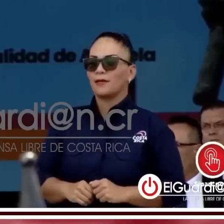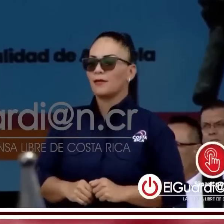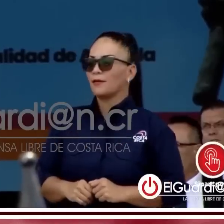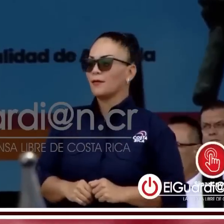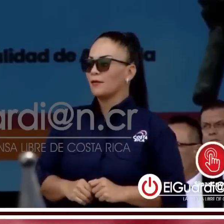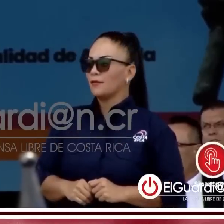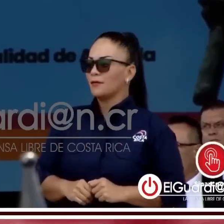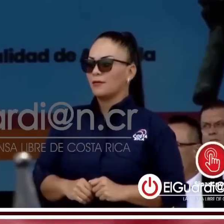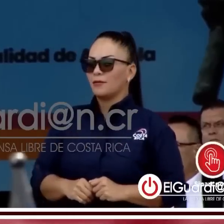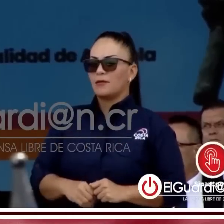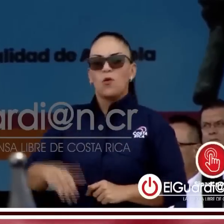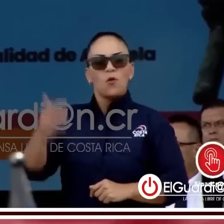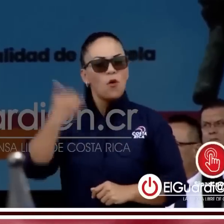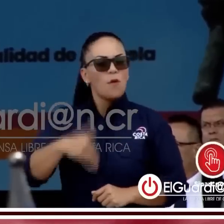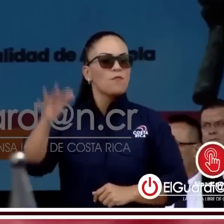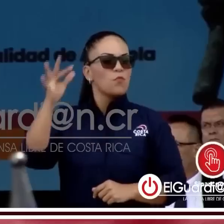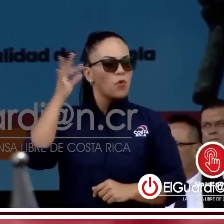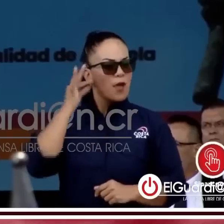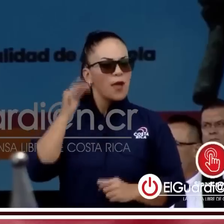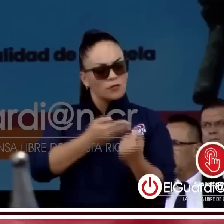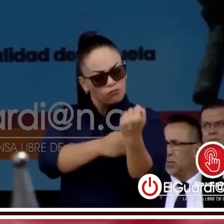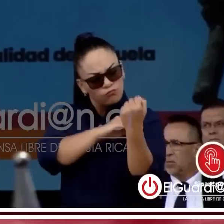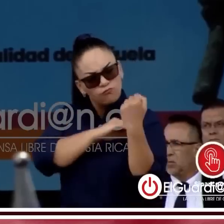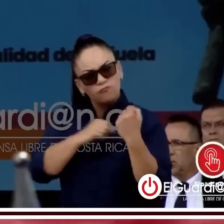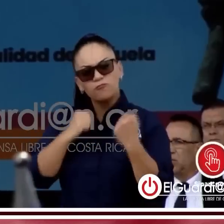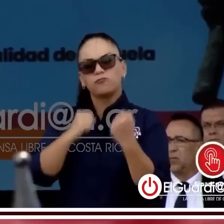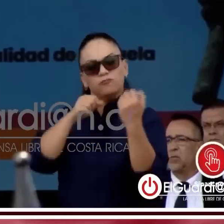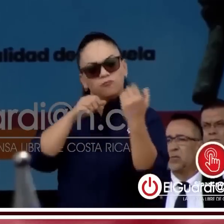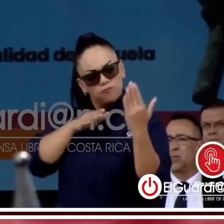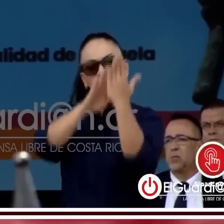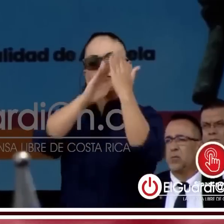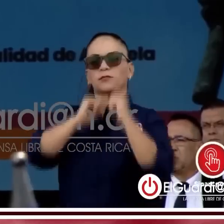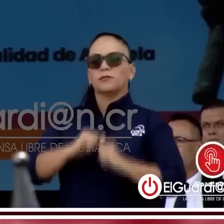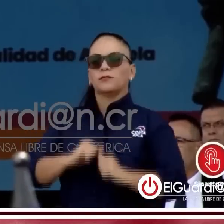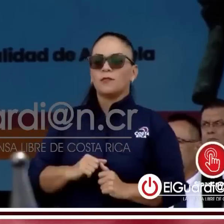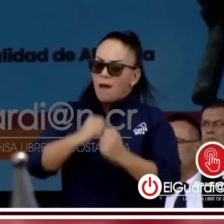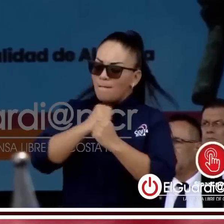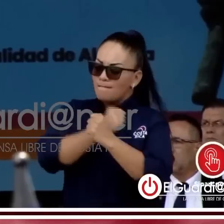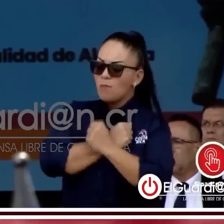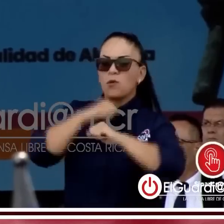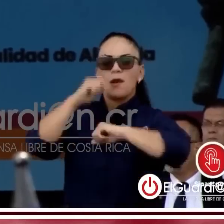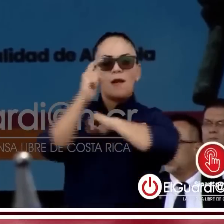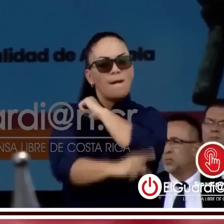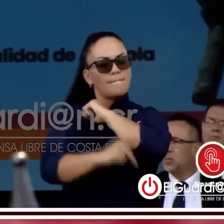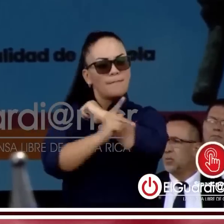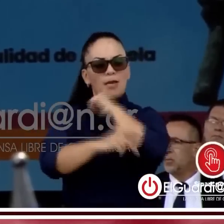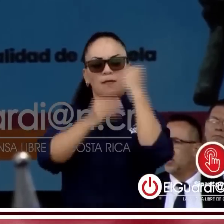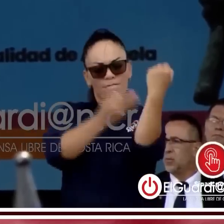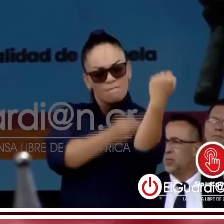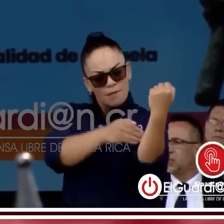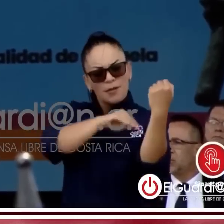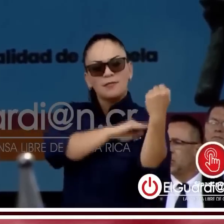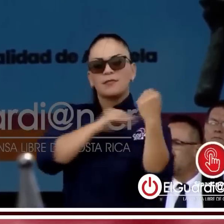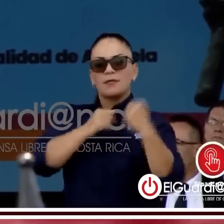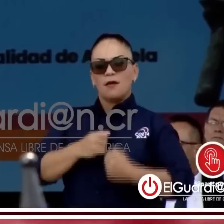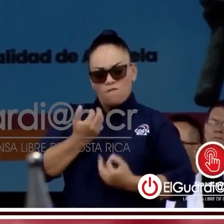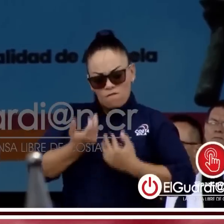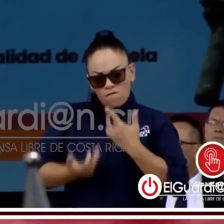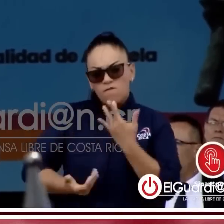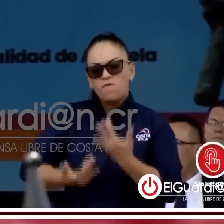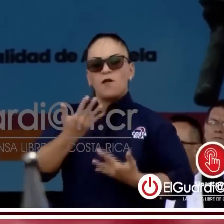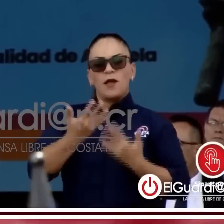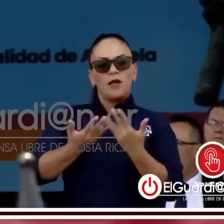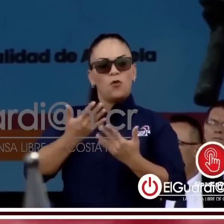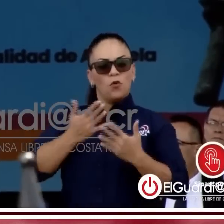como mujeres y hombres, con valentía y amor a la patria, con fuego en alto y